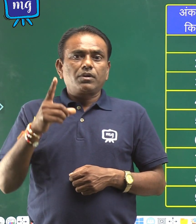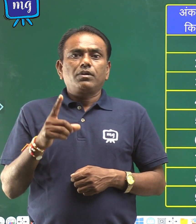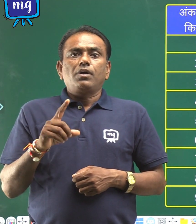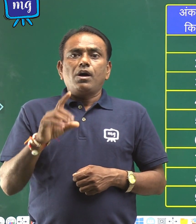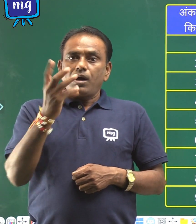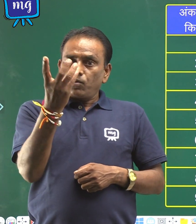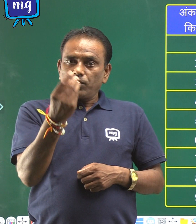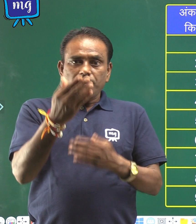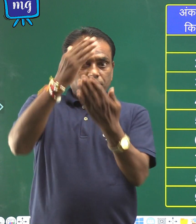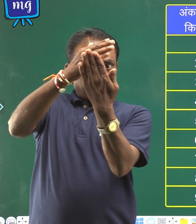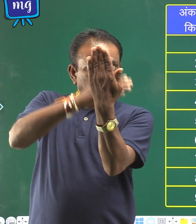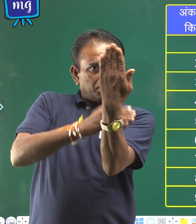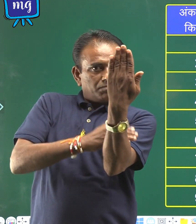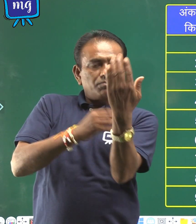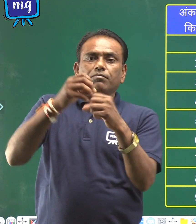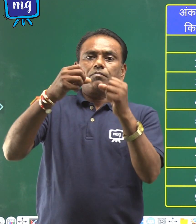सारणी बनाएंगे।